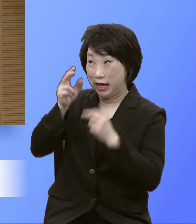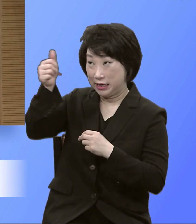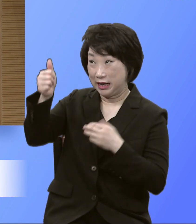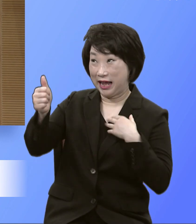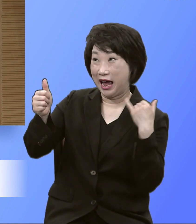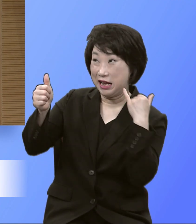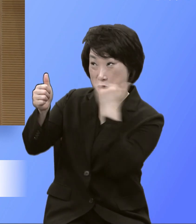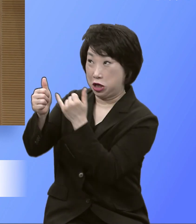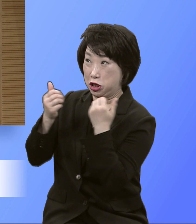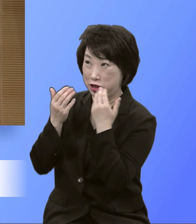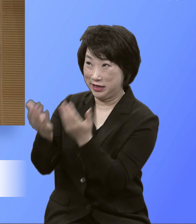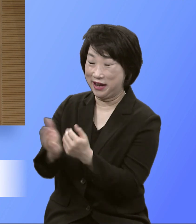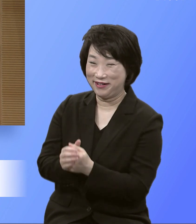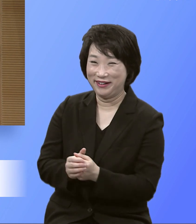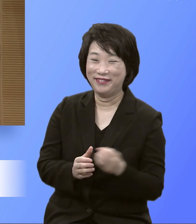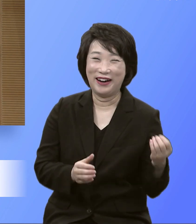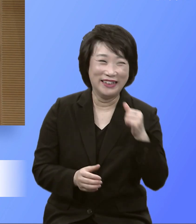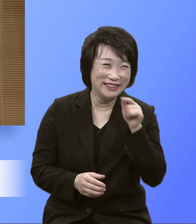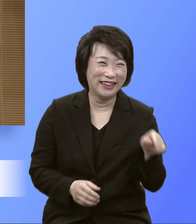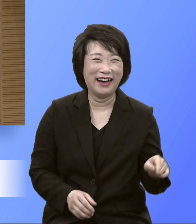가서 얘기할까요?